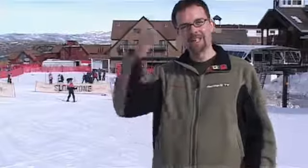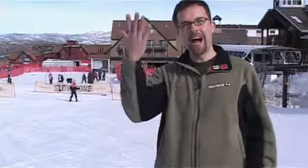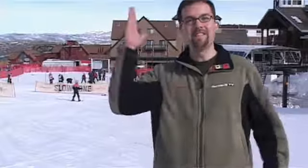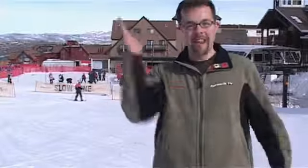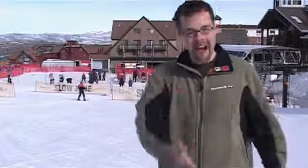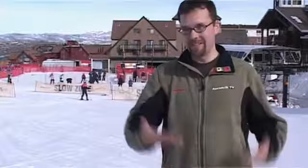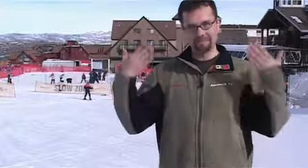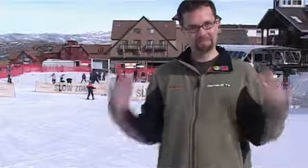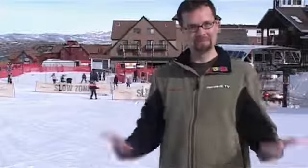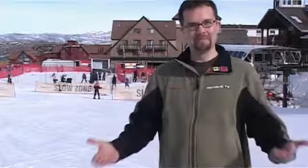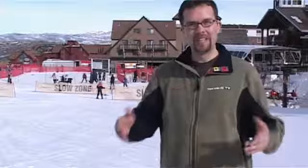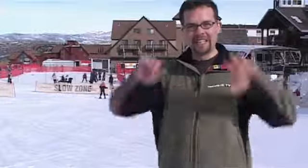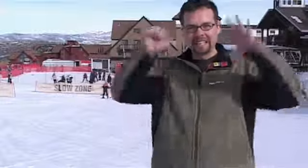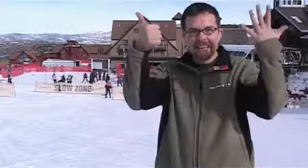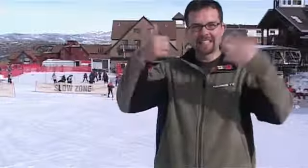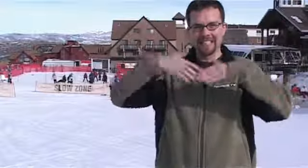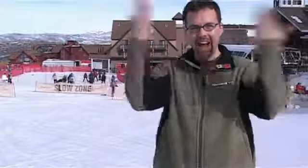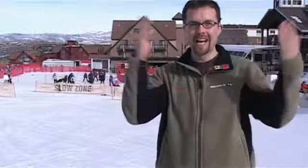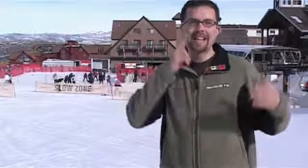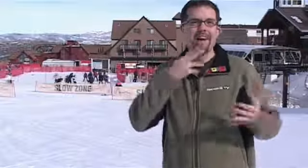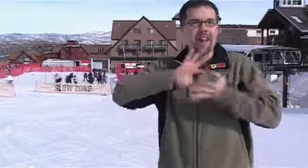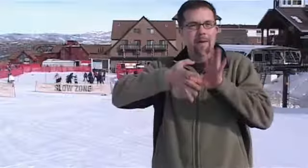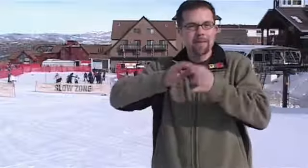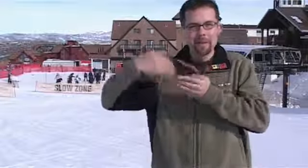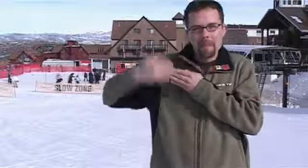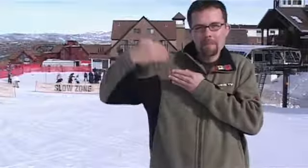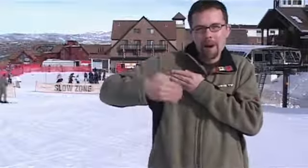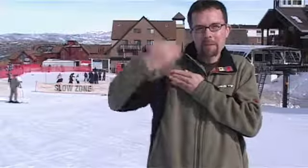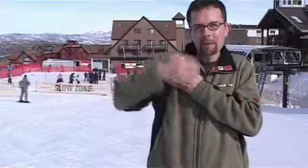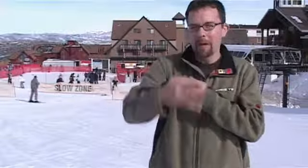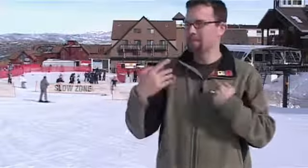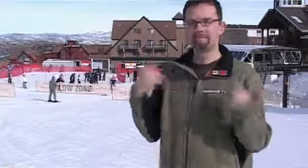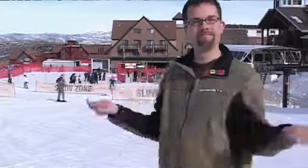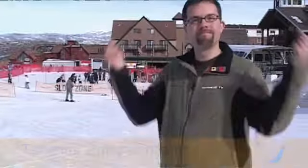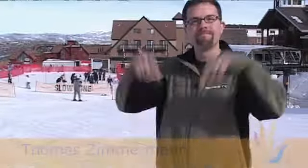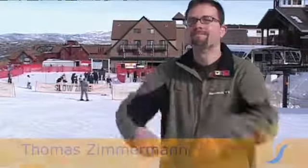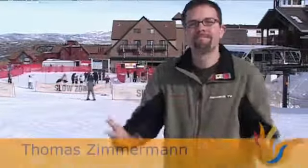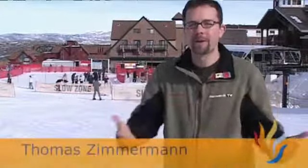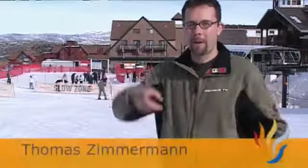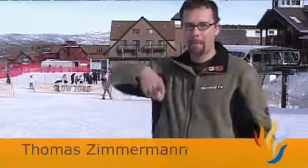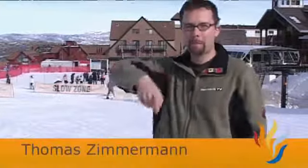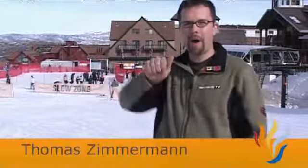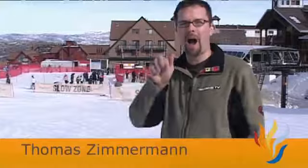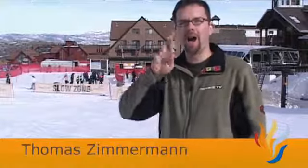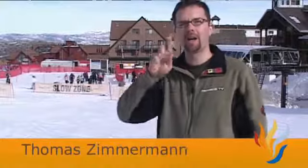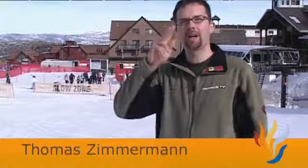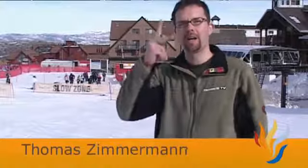Guten Tag bei Focus 5 Live. Wir sind heute am 16. Tag von den Deaflympics, sind hier zurück